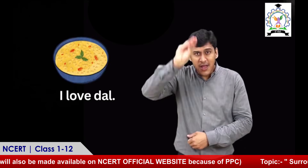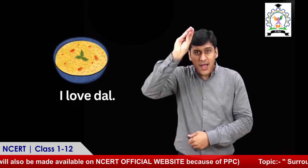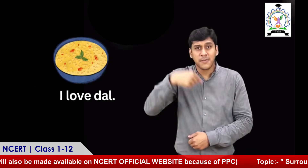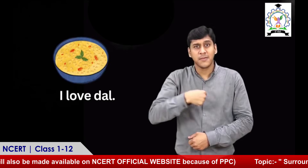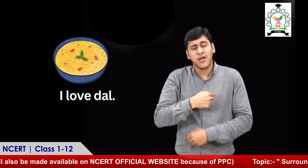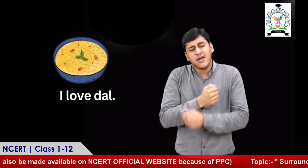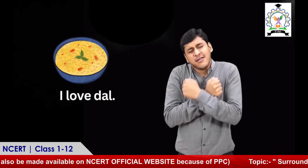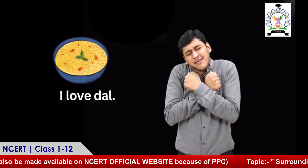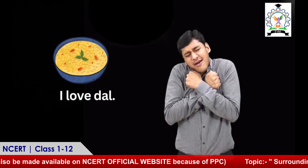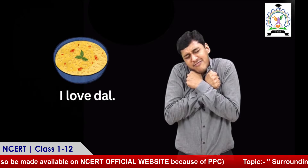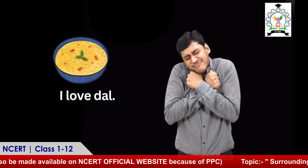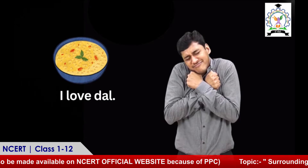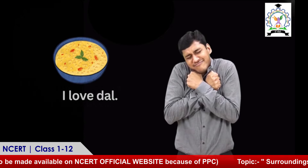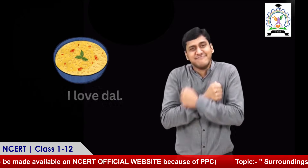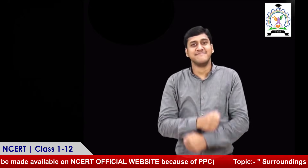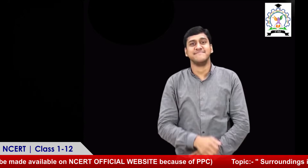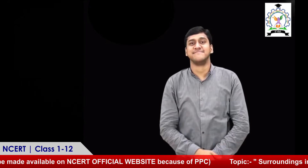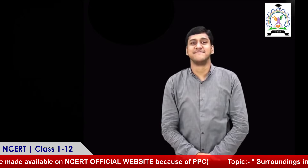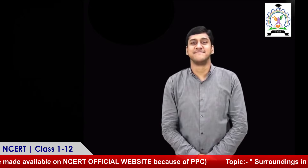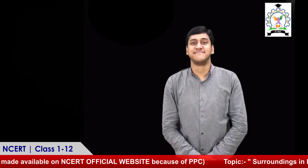मुझे दाल पसंद है।